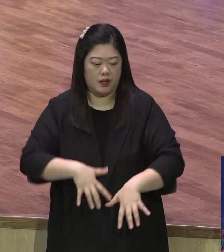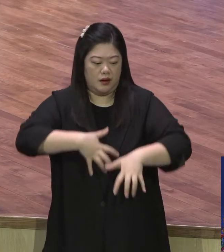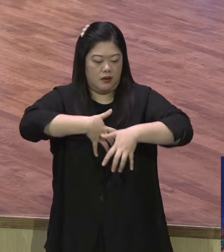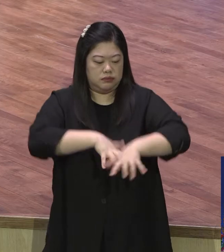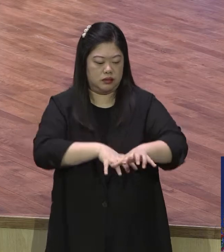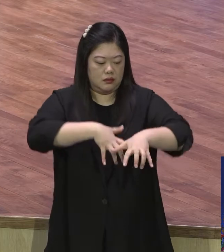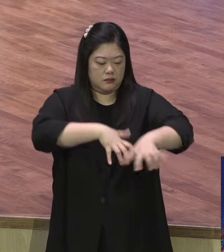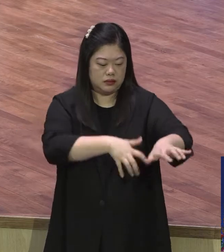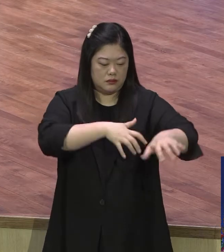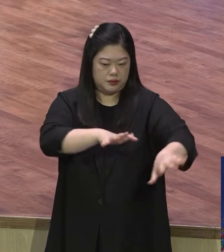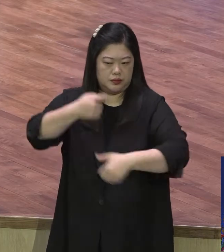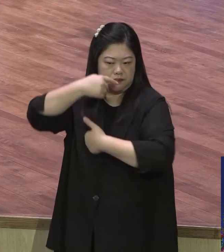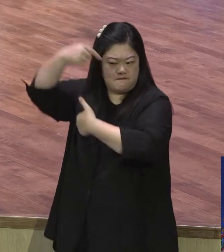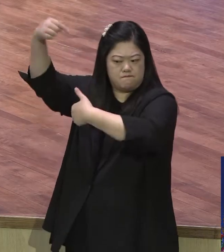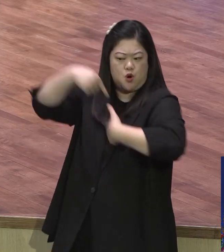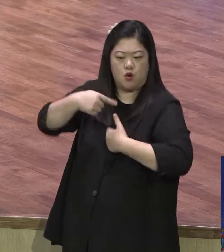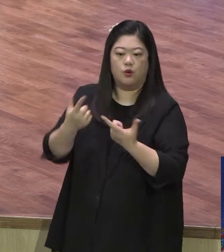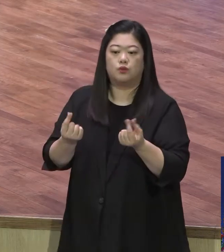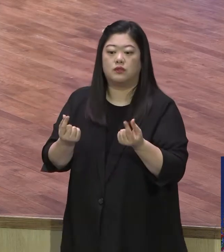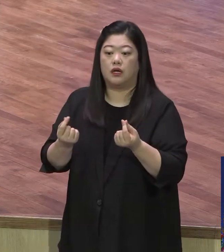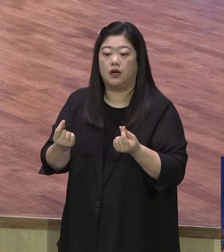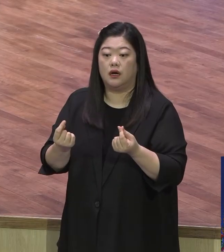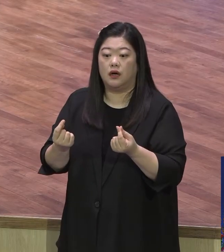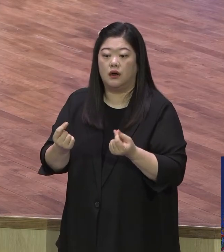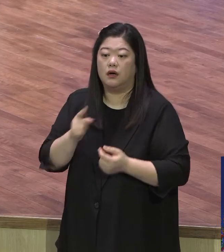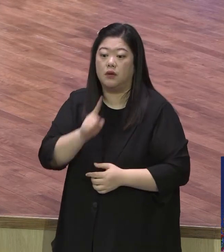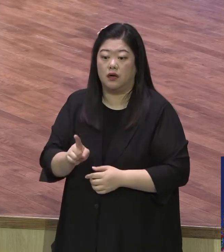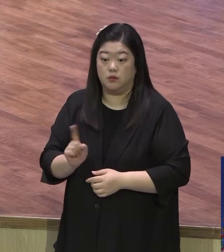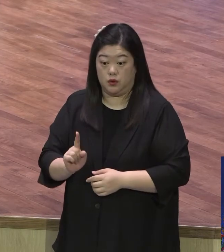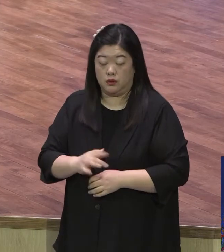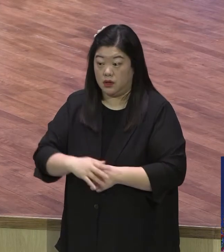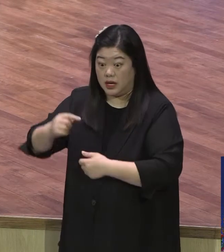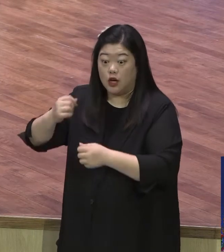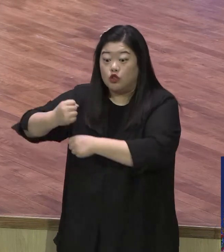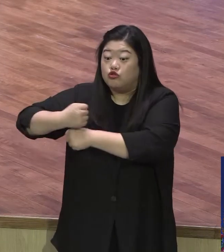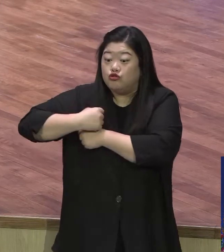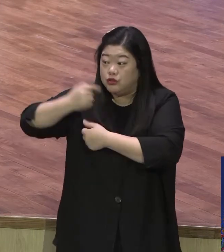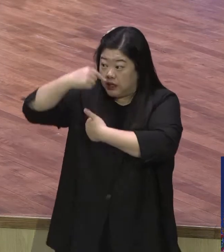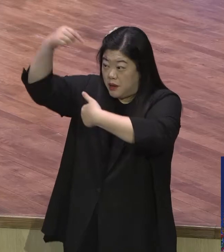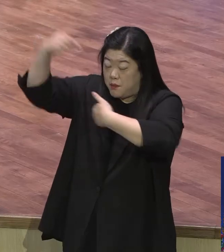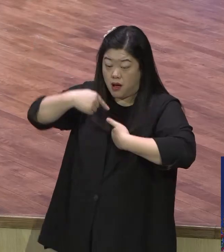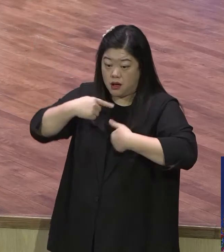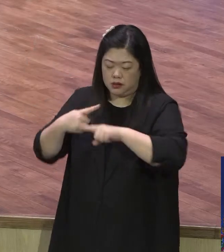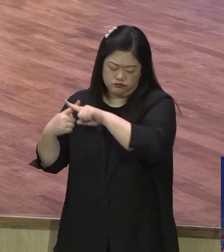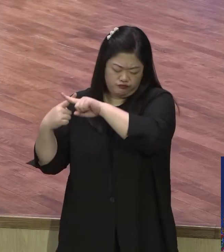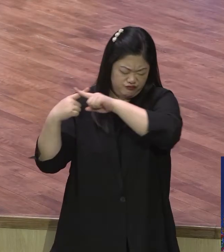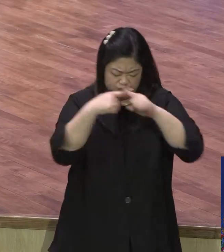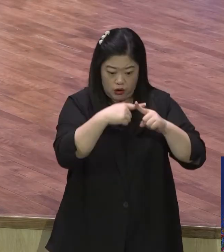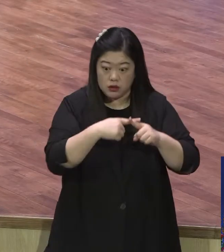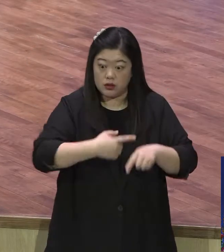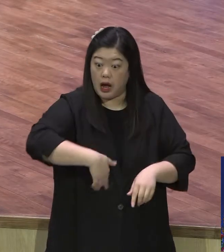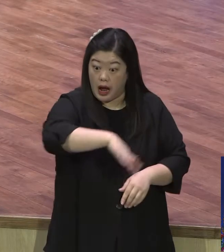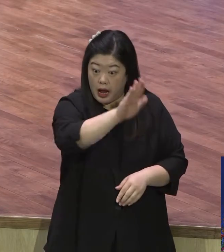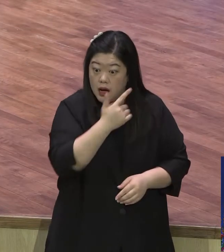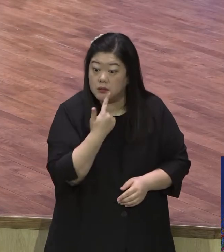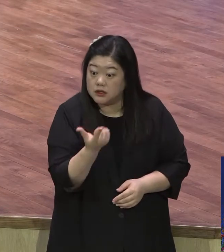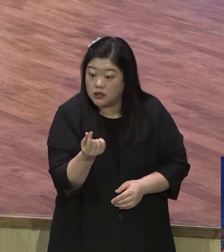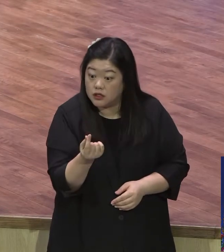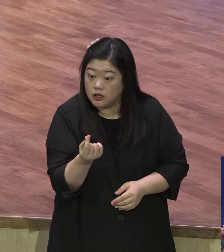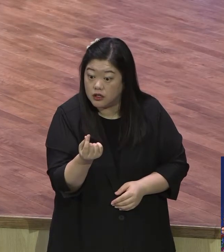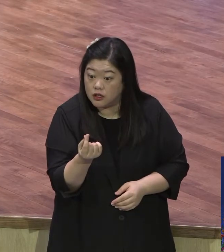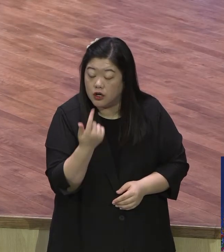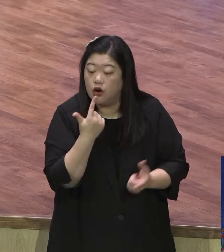것이요 무슨 말입니까 성교는 해도 되고 안 해도 되는 것이 따질 성격이 아니라 반드시 해야 돼요